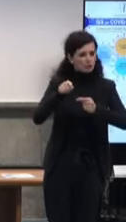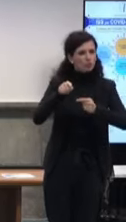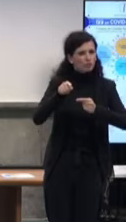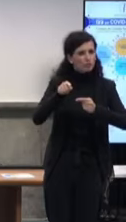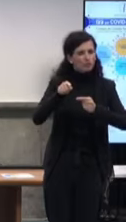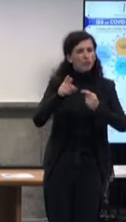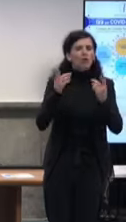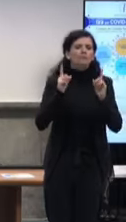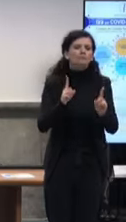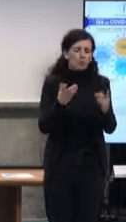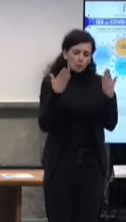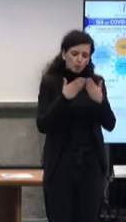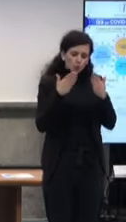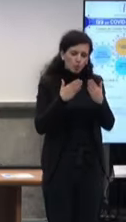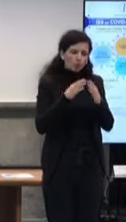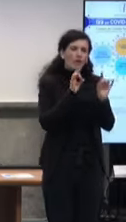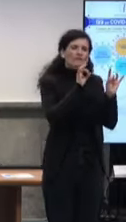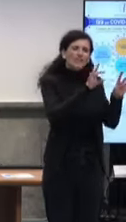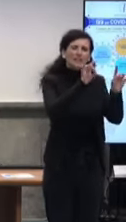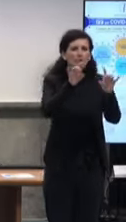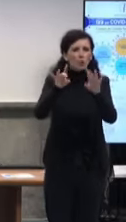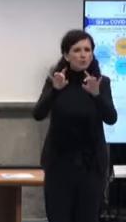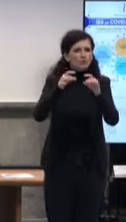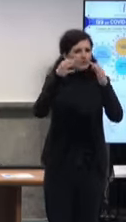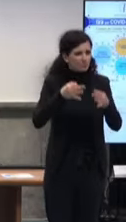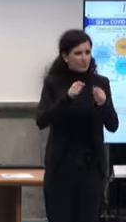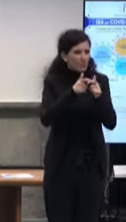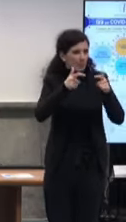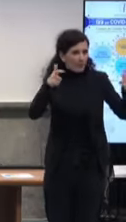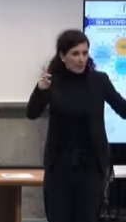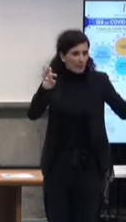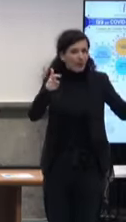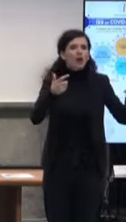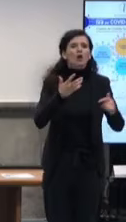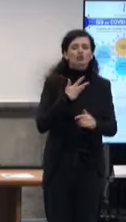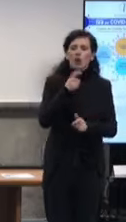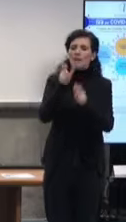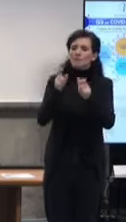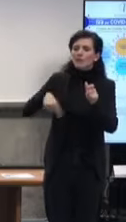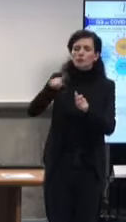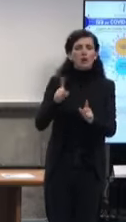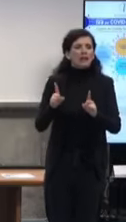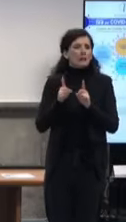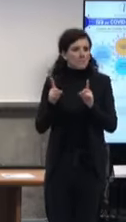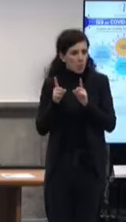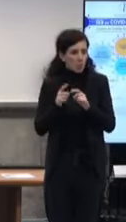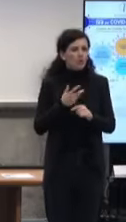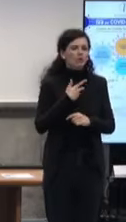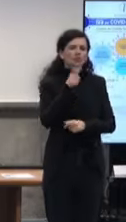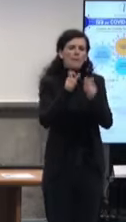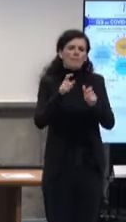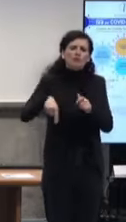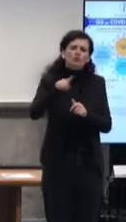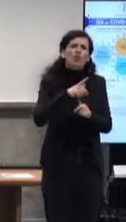della circolazione effettiva del virus in base al numero di immuni in base al numero delle persone con anticorpi